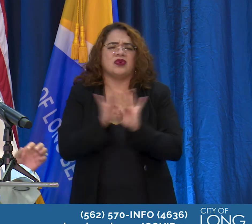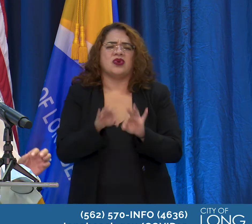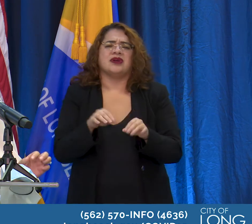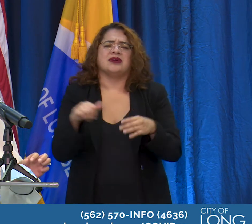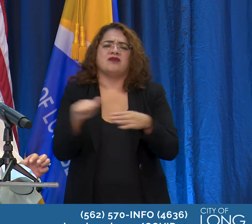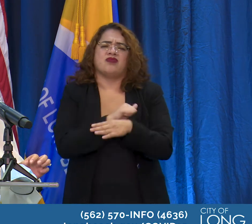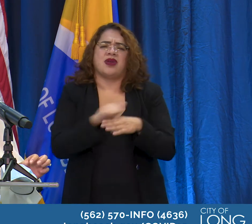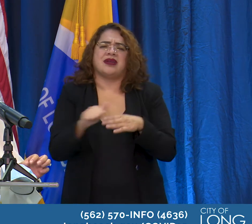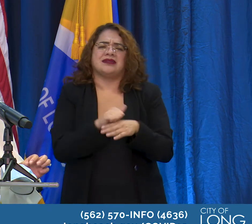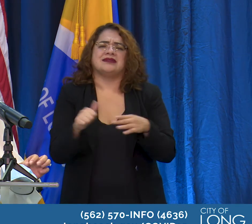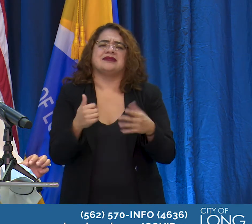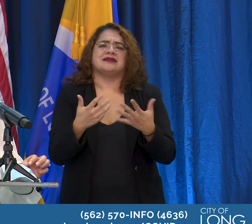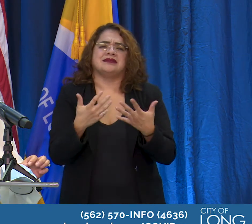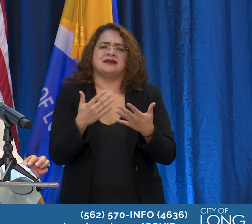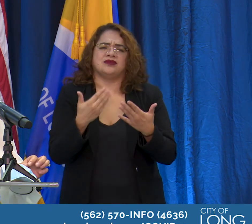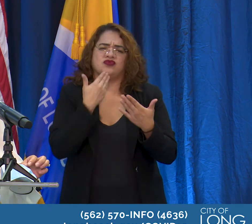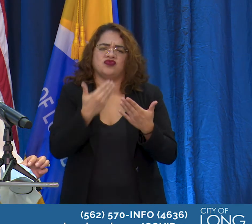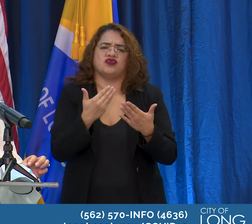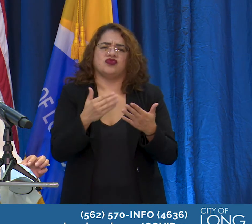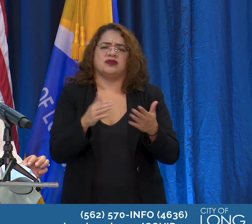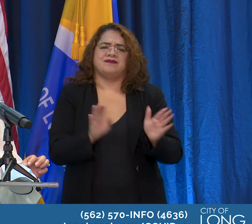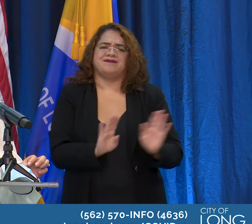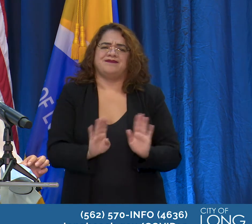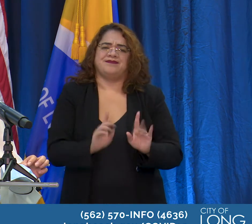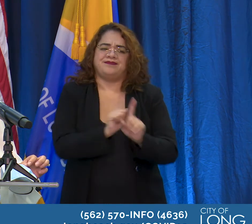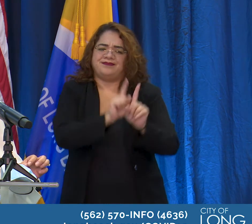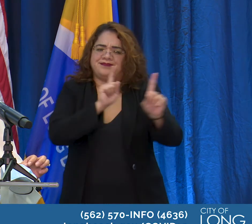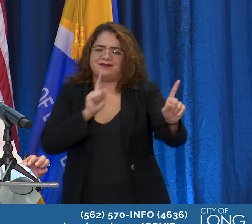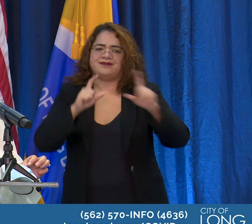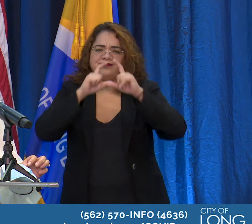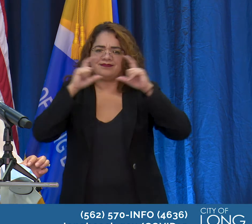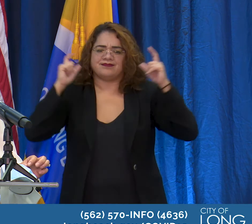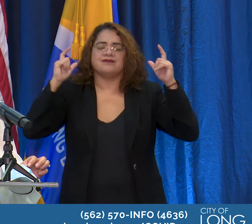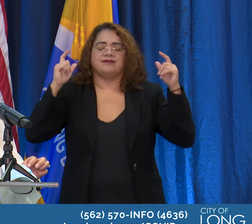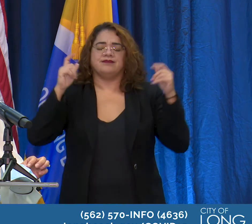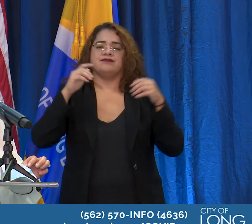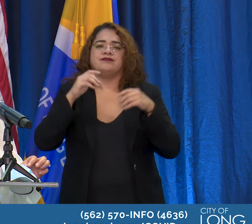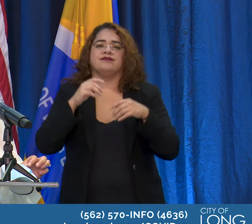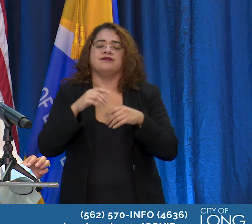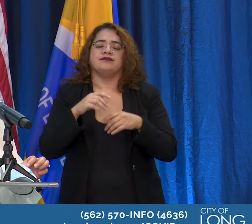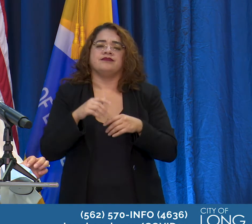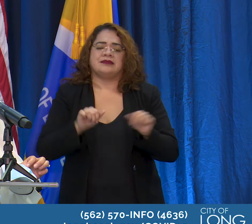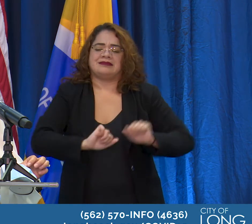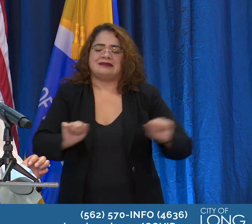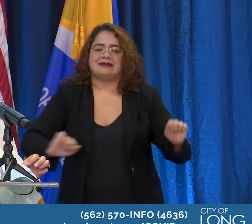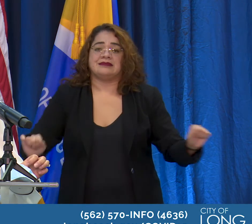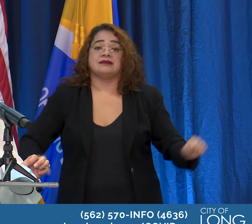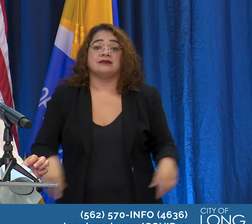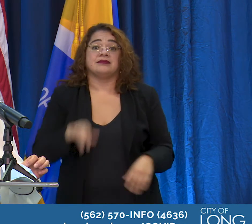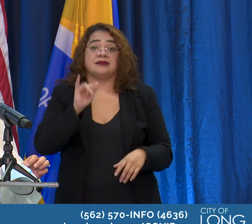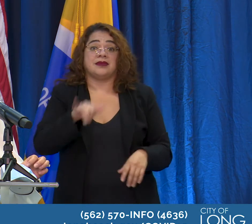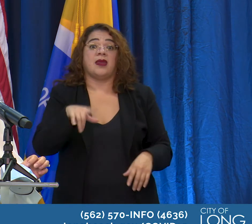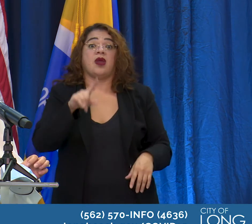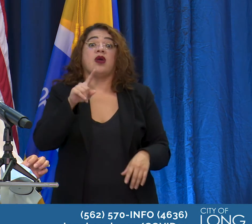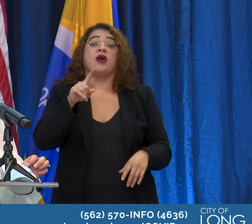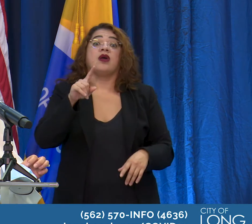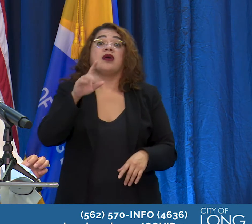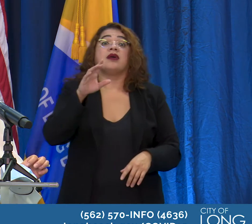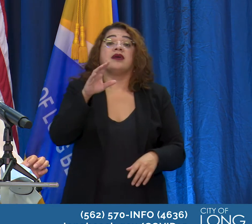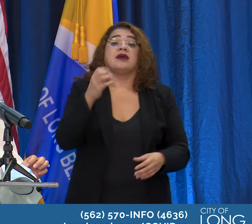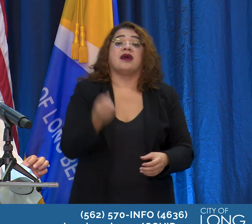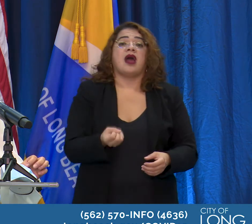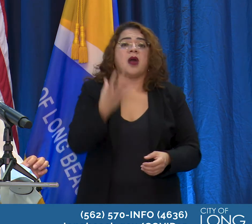La próxima imagen que se mostró era casos por cada 100,000. Esta imagen muestra el número acumulado de casos